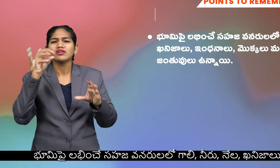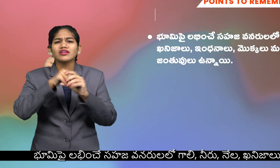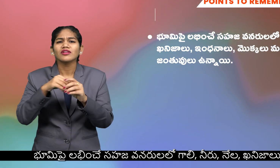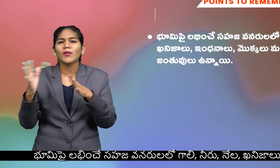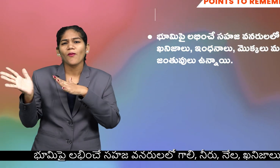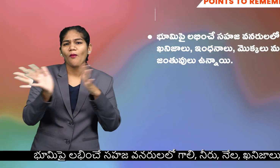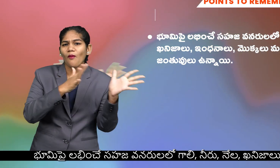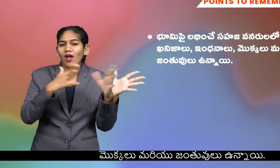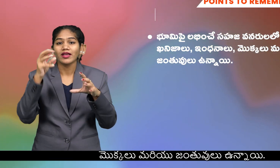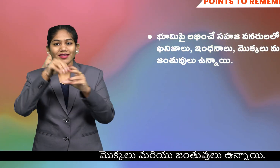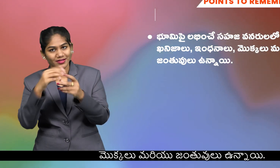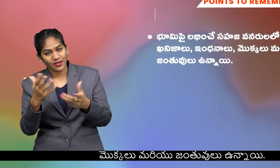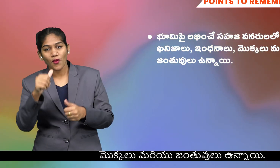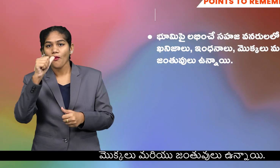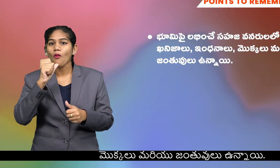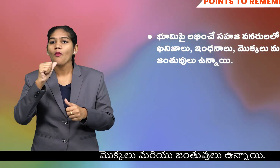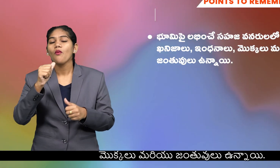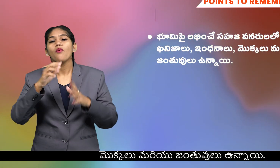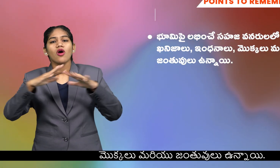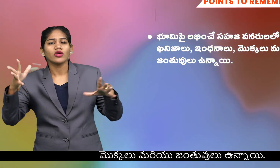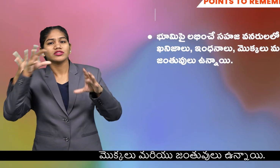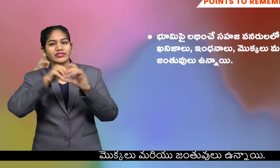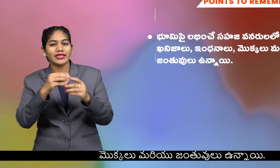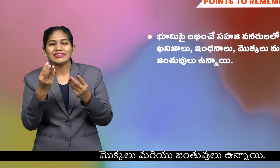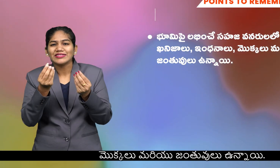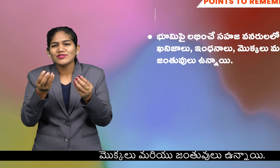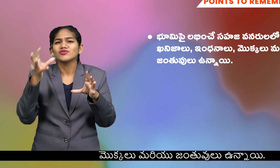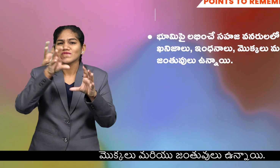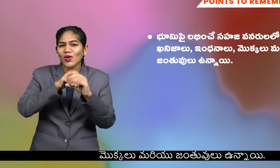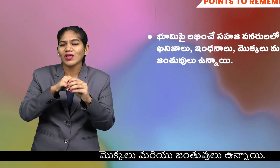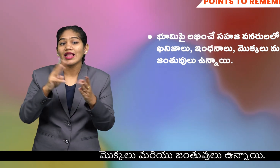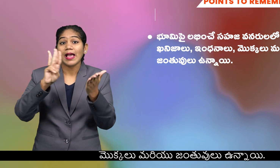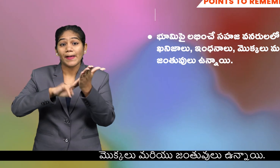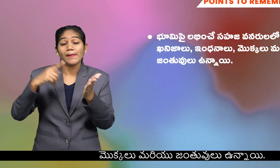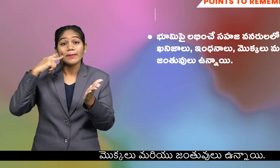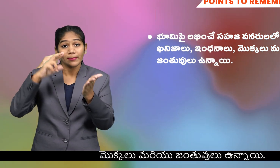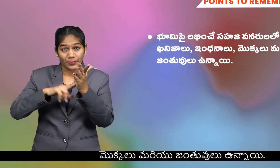ఖనిజాలు, ఇంధనాలు, మొక్కలు మరియు జంతువులు ఉన్నాయి.